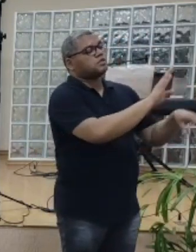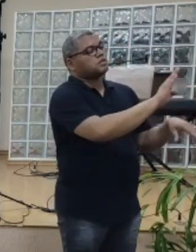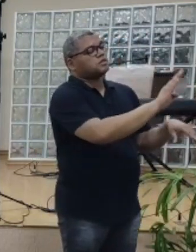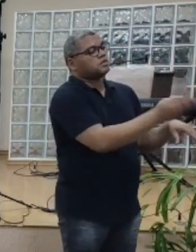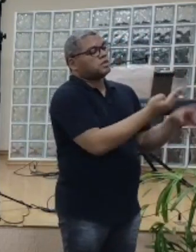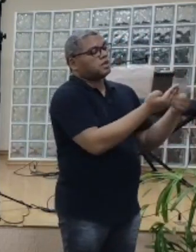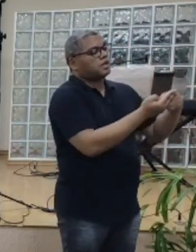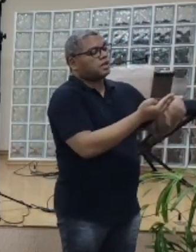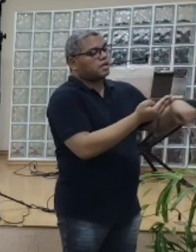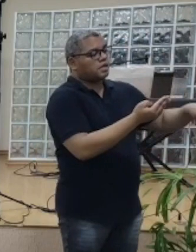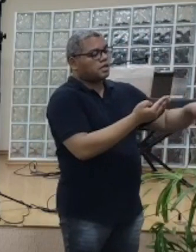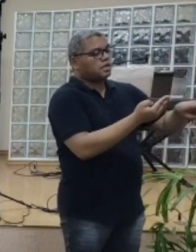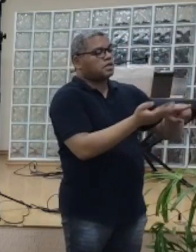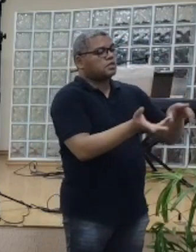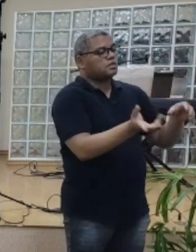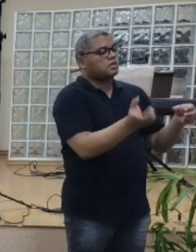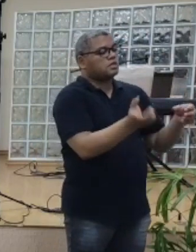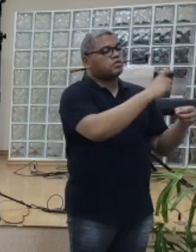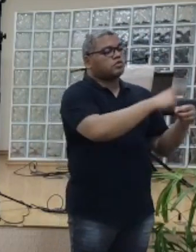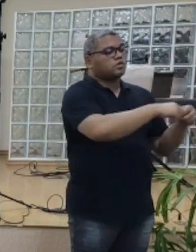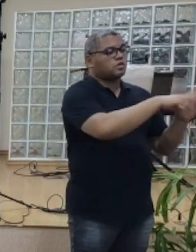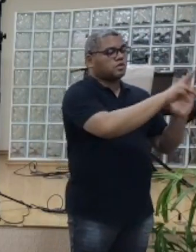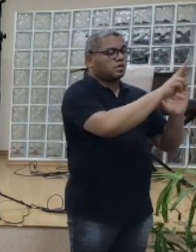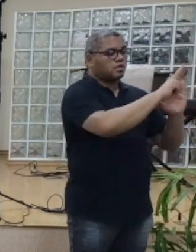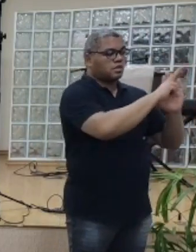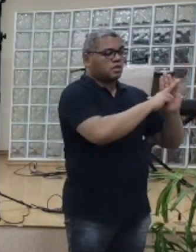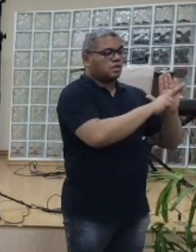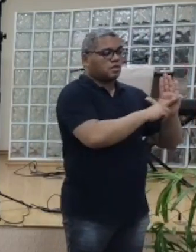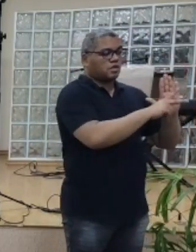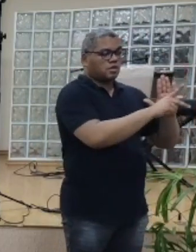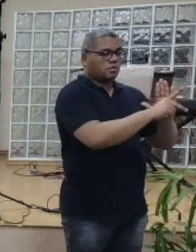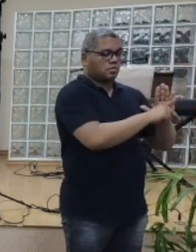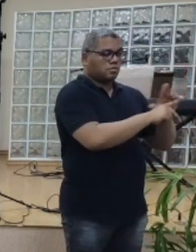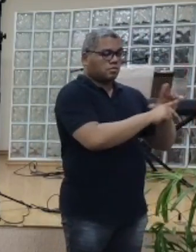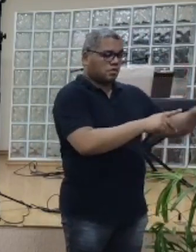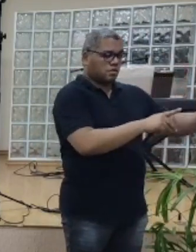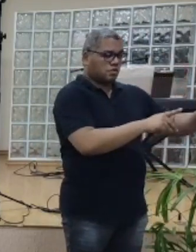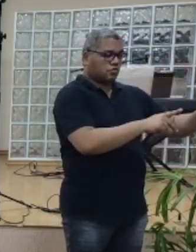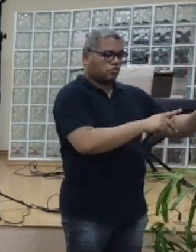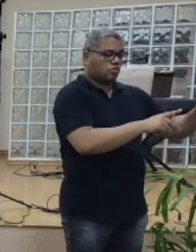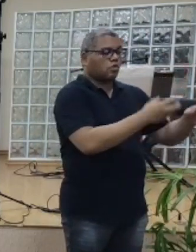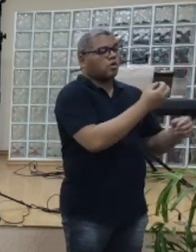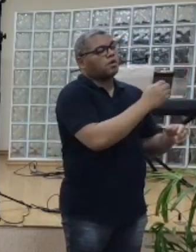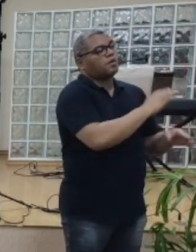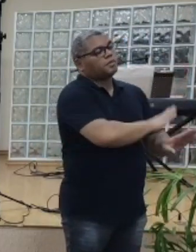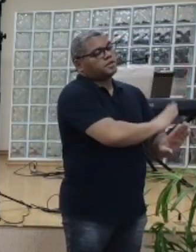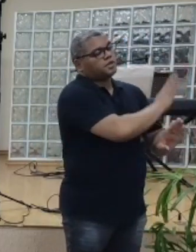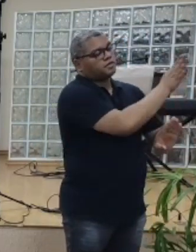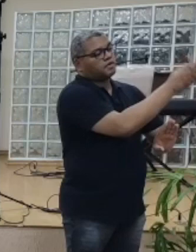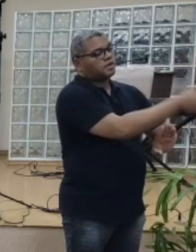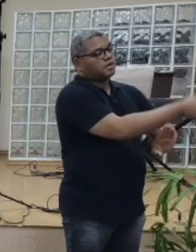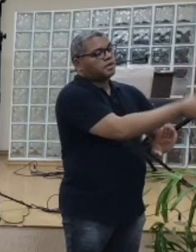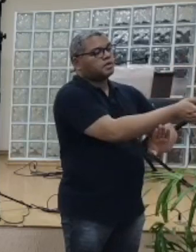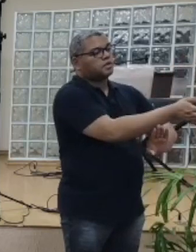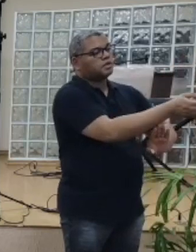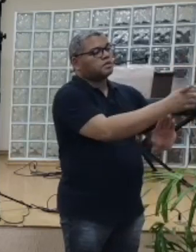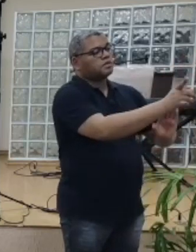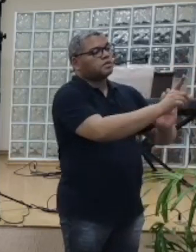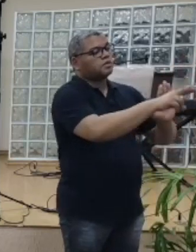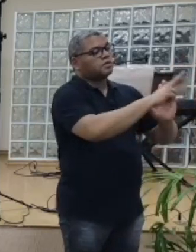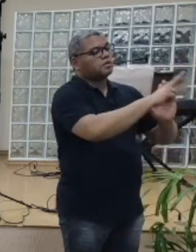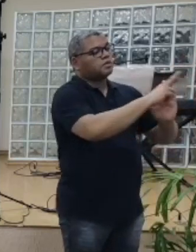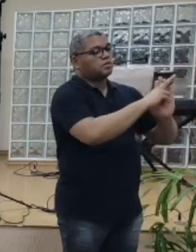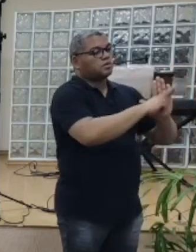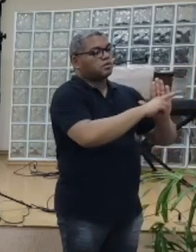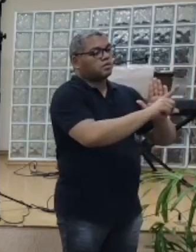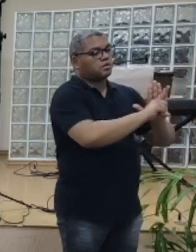não retornando às regras deles, mas retornando ou indo para as regras da lei. Então,